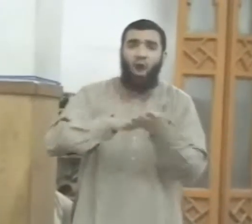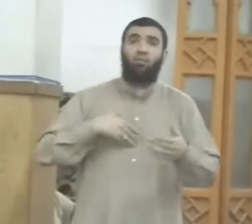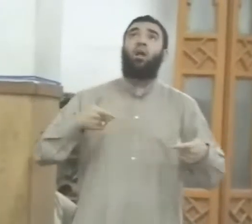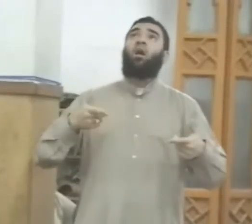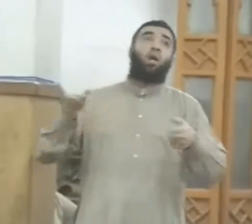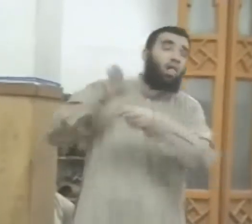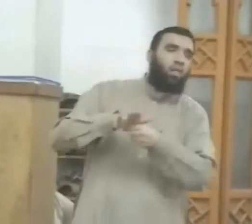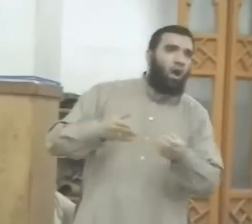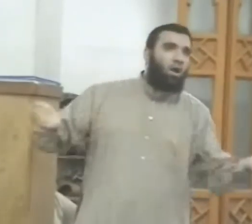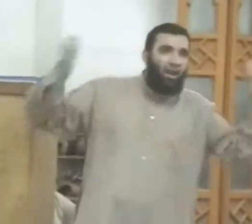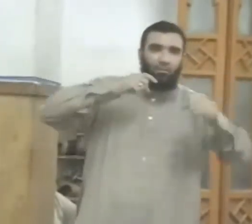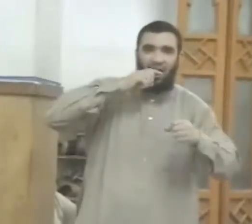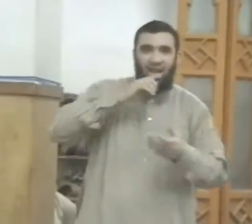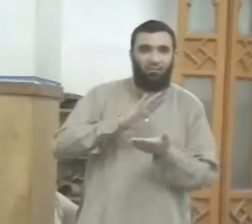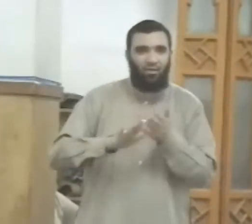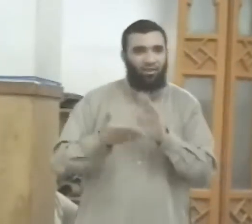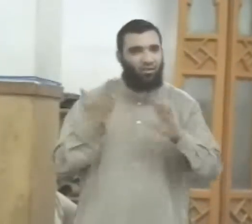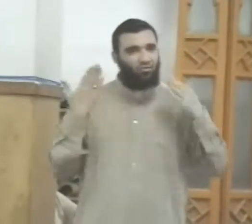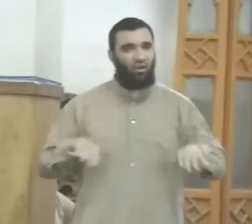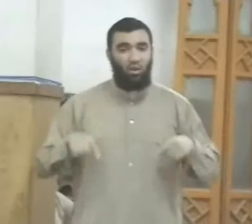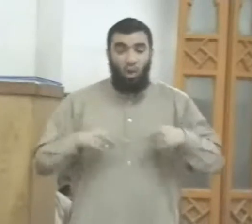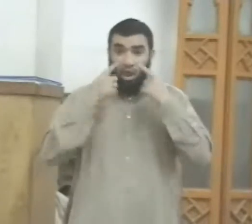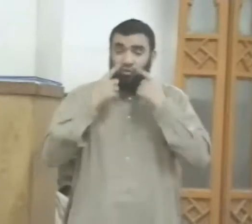القديمة، المياه الكحوليات، السيجارة،